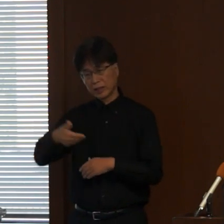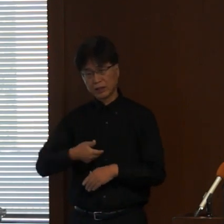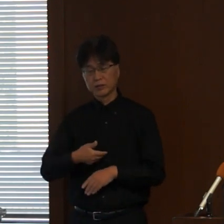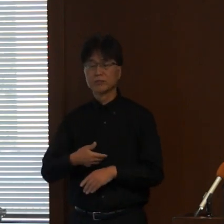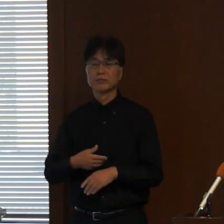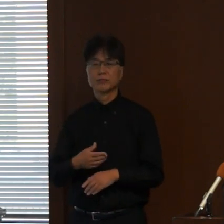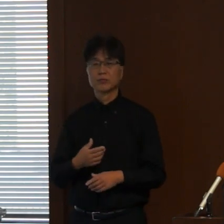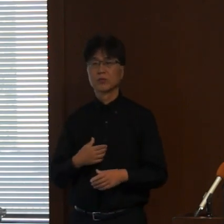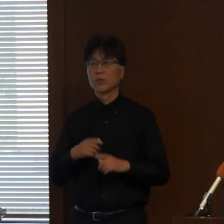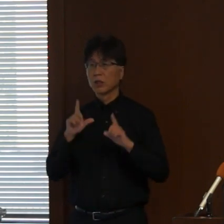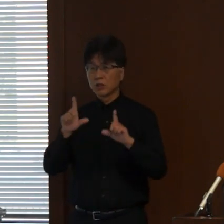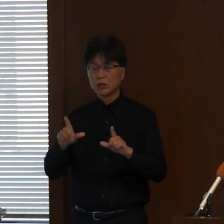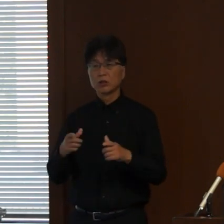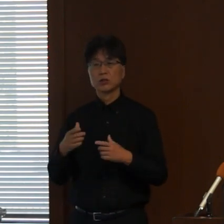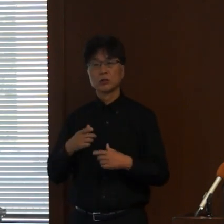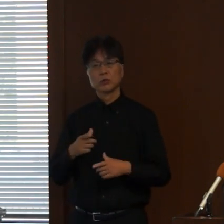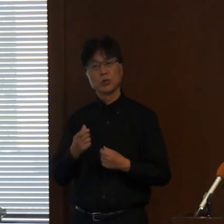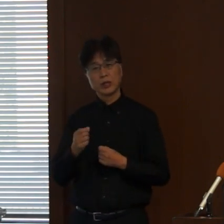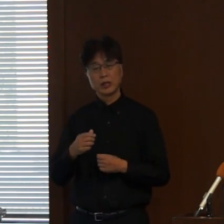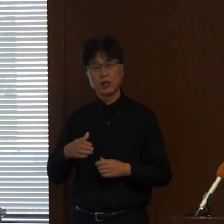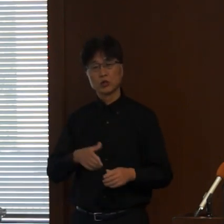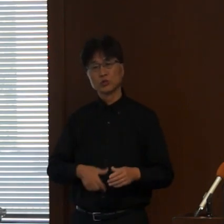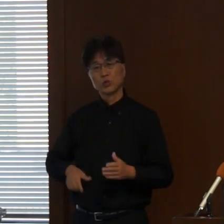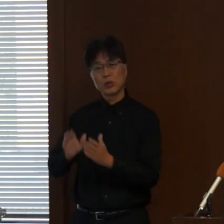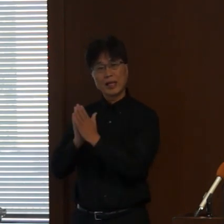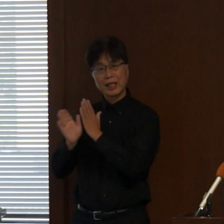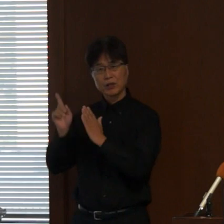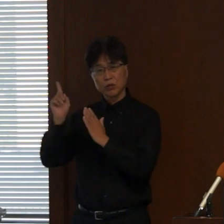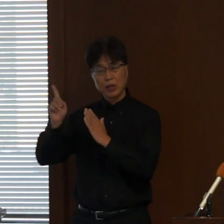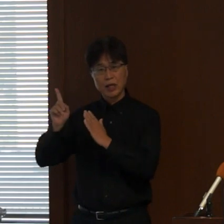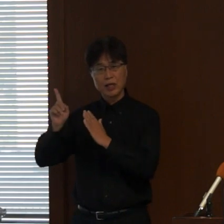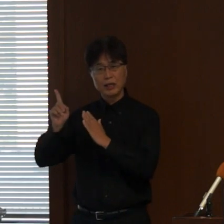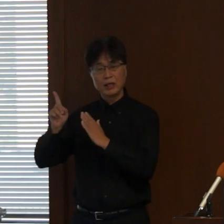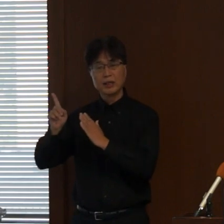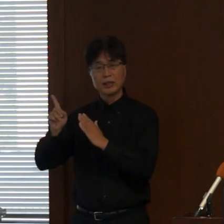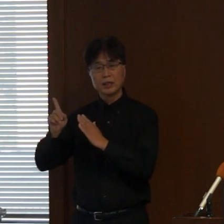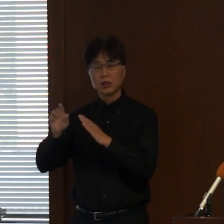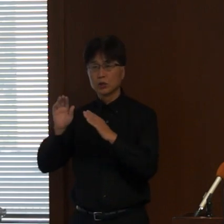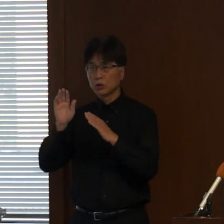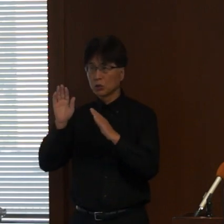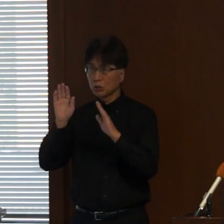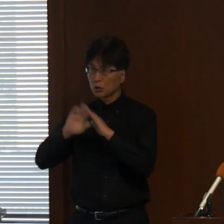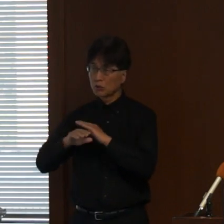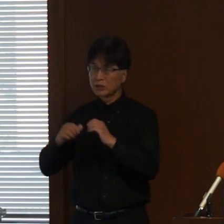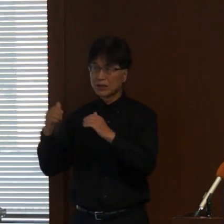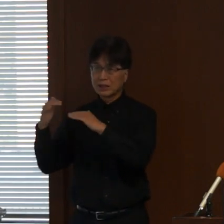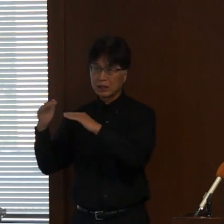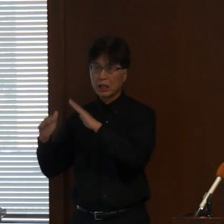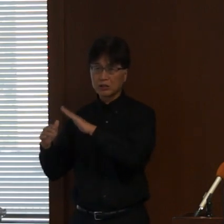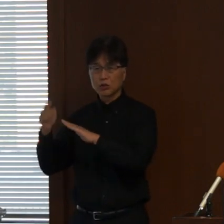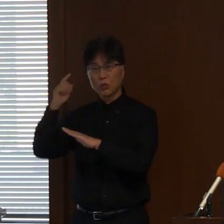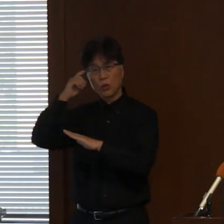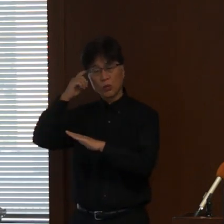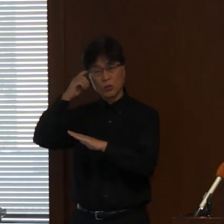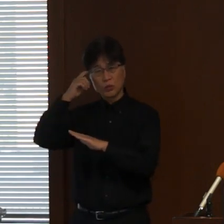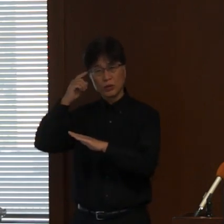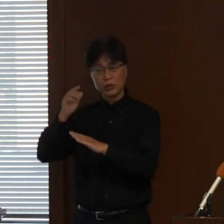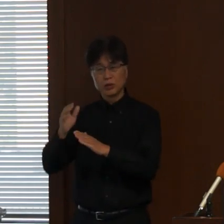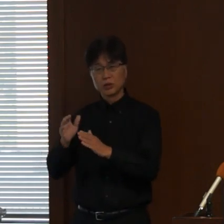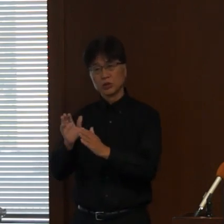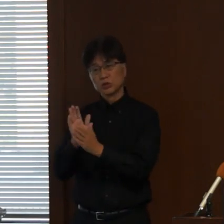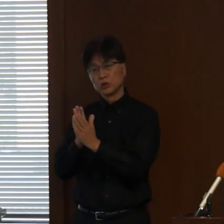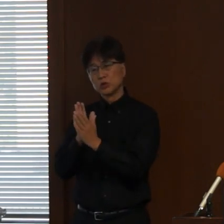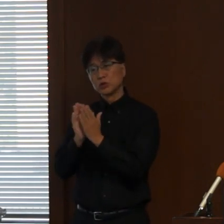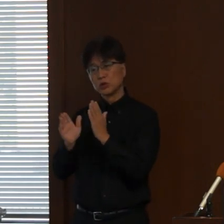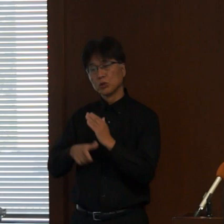そうですね、福岡県さんがこれまただいぶ今日議論されると思うんで、 岡県さんが2段階上が